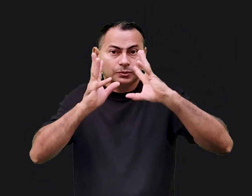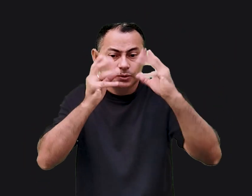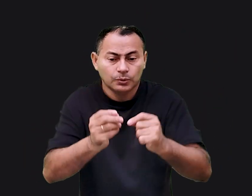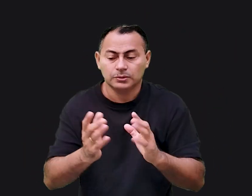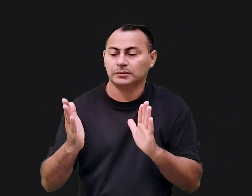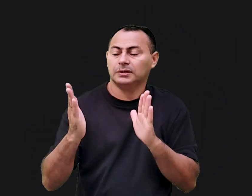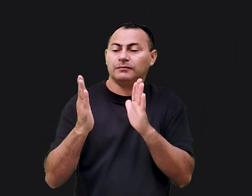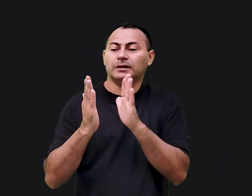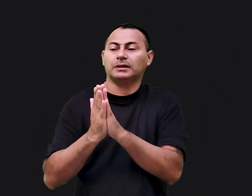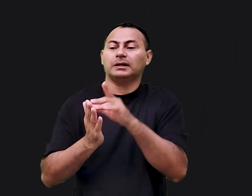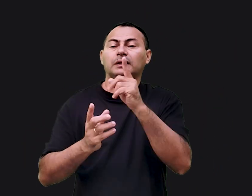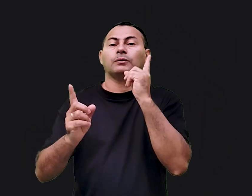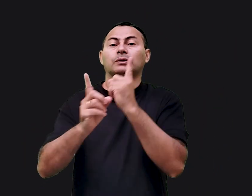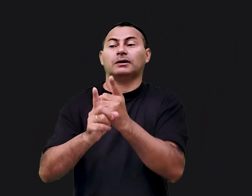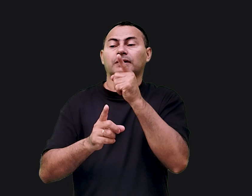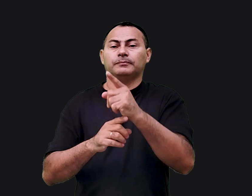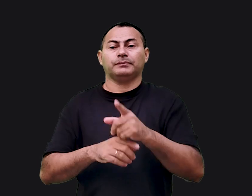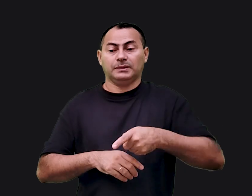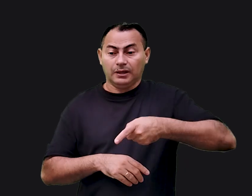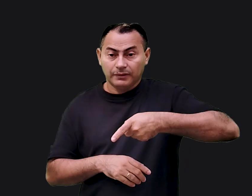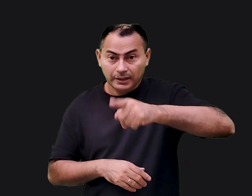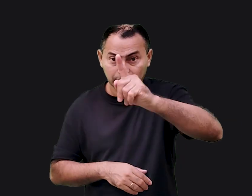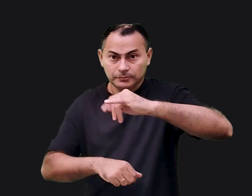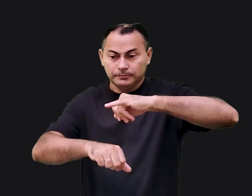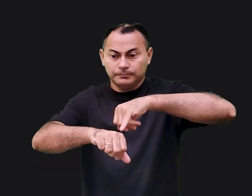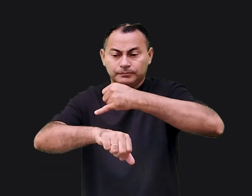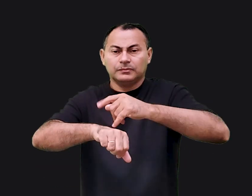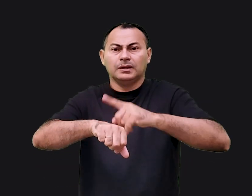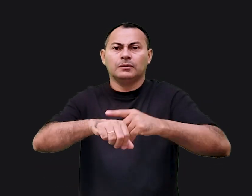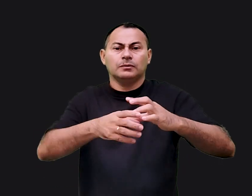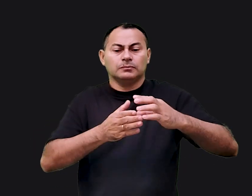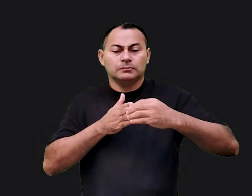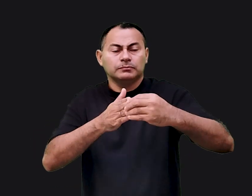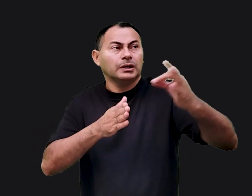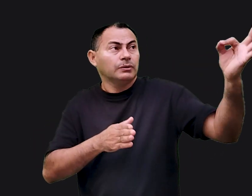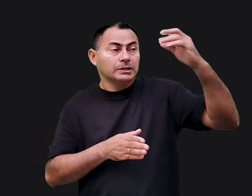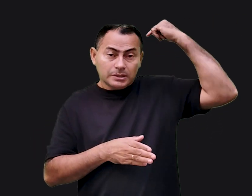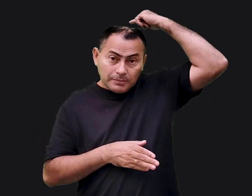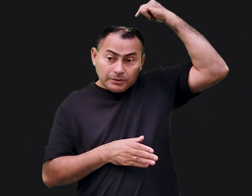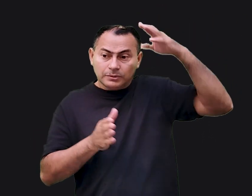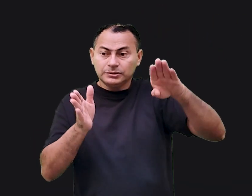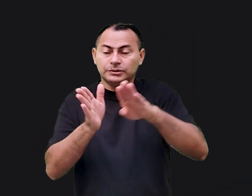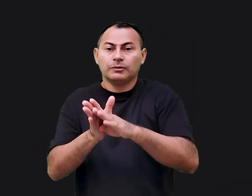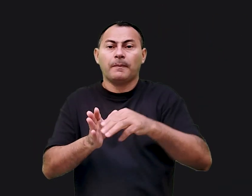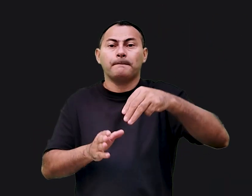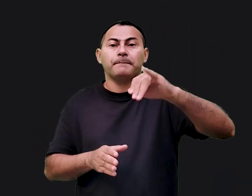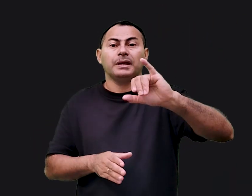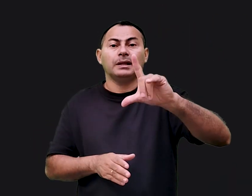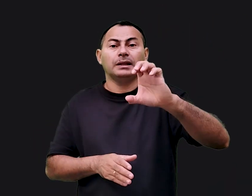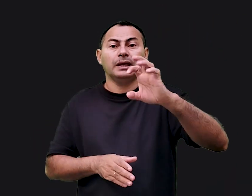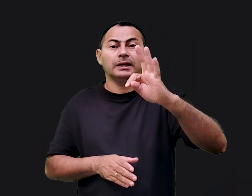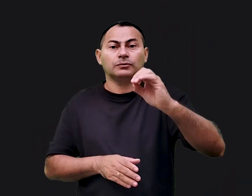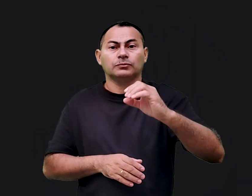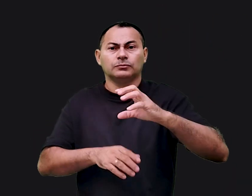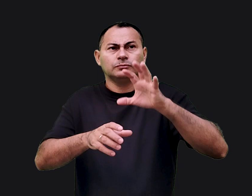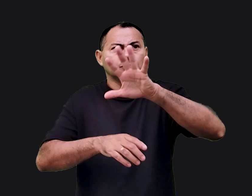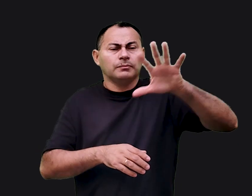tudo que enfrentaria ele estava indo para Jerusalém compelido pelo Espírito quando chegou em Mileto uma região próxima a